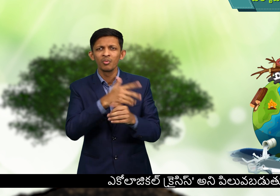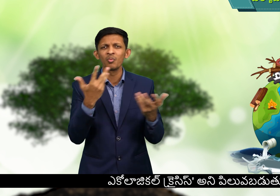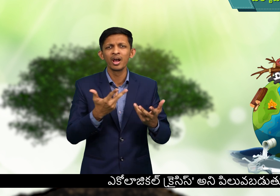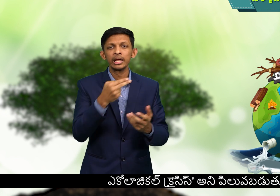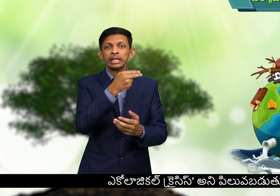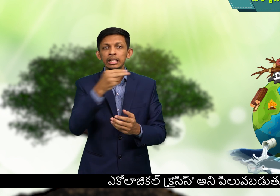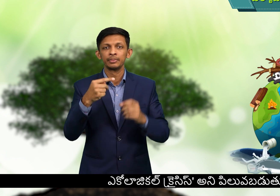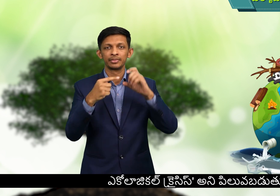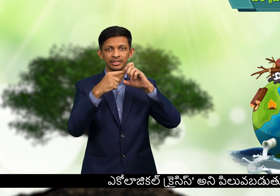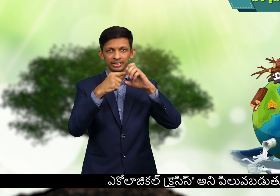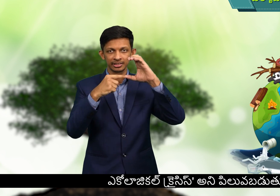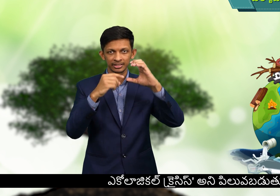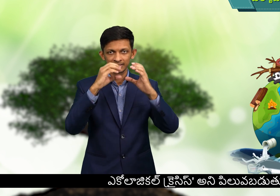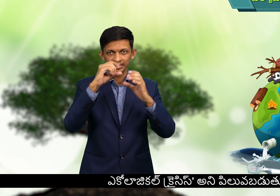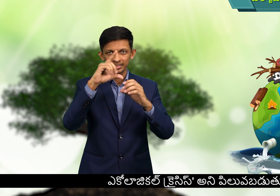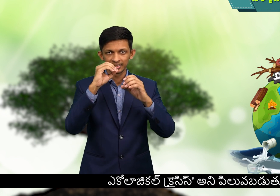పిలువబడుతుంది.